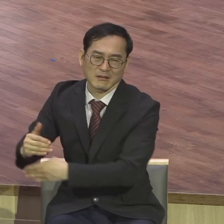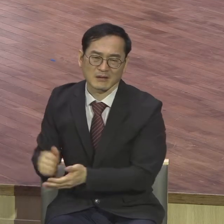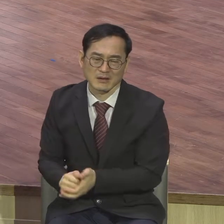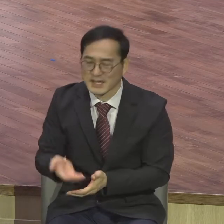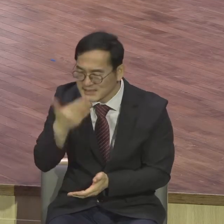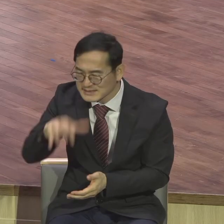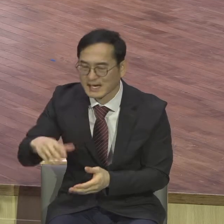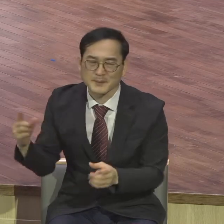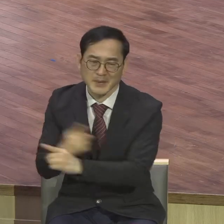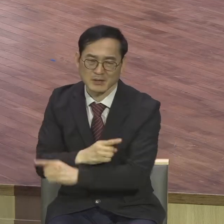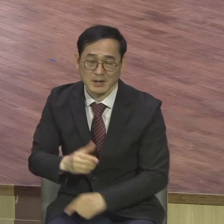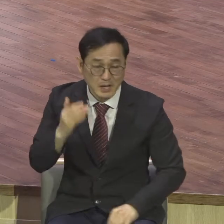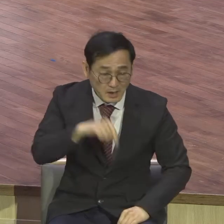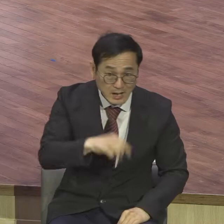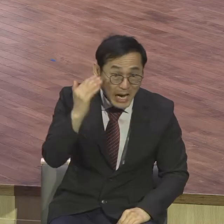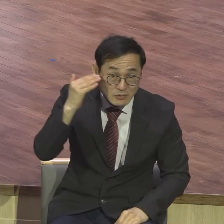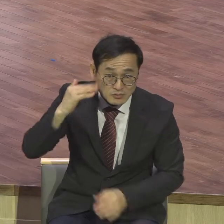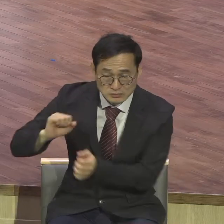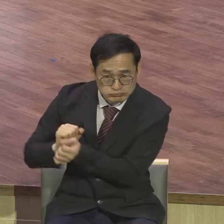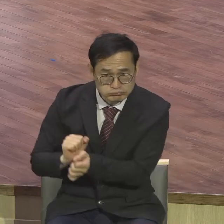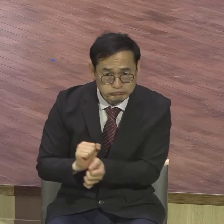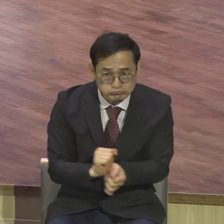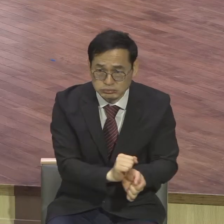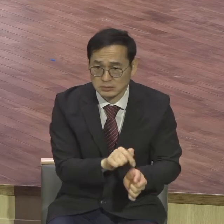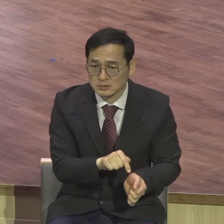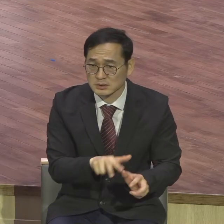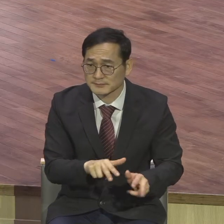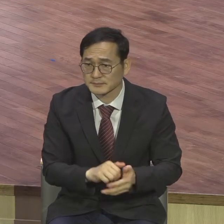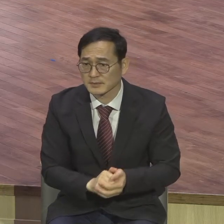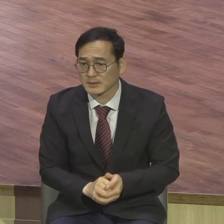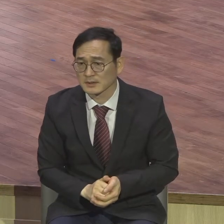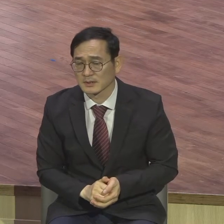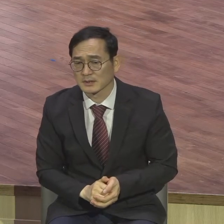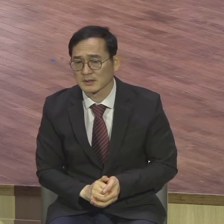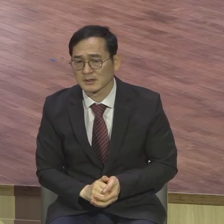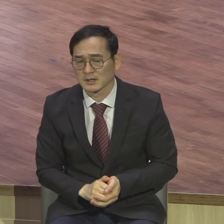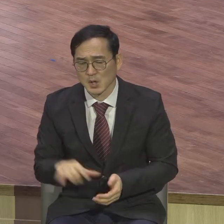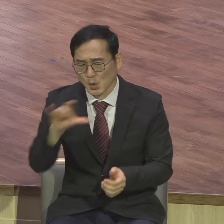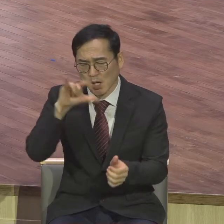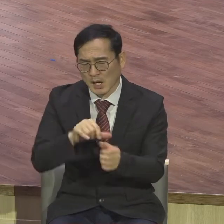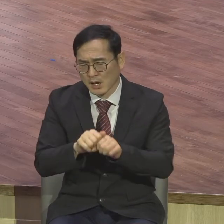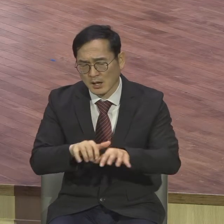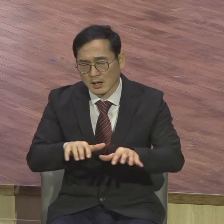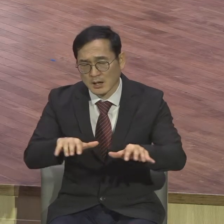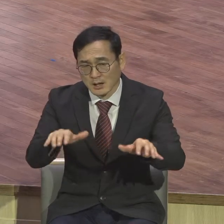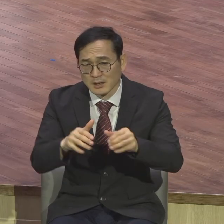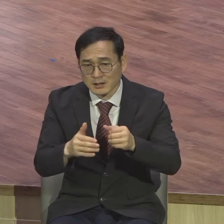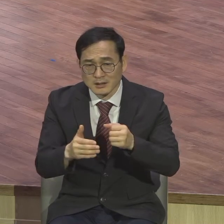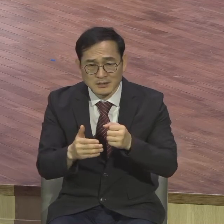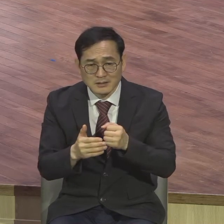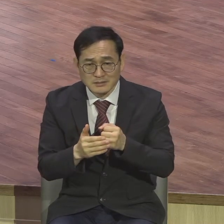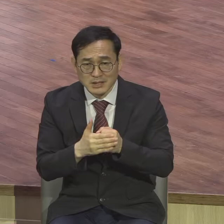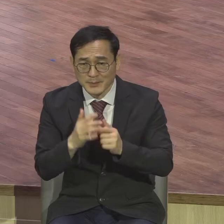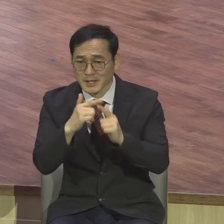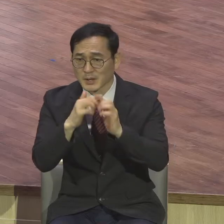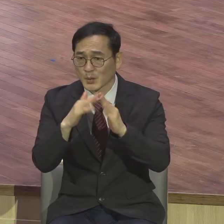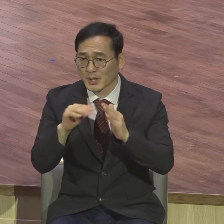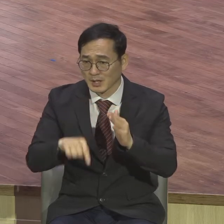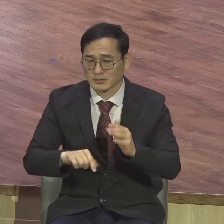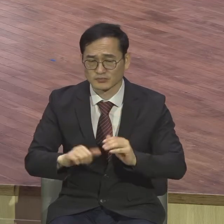한국도 마찬가지예요. 교회 안 됩니다 지금. 코로나 팬데믹 때문에요. 기독교 신문을 보시는지